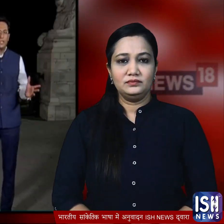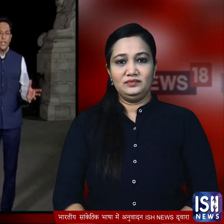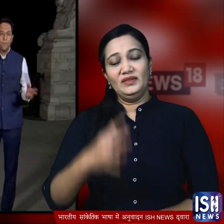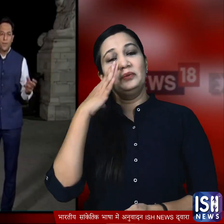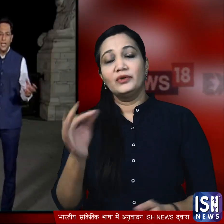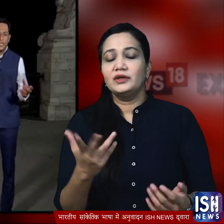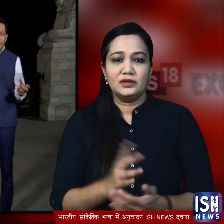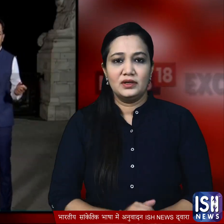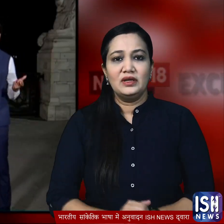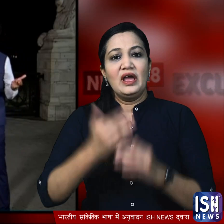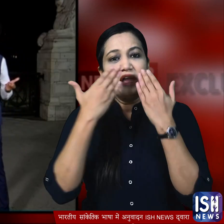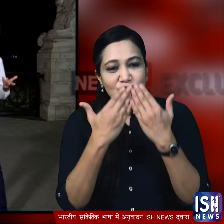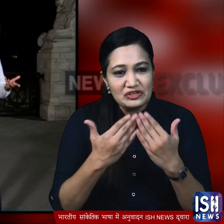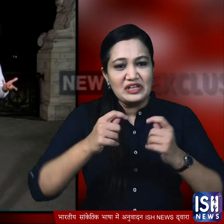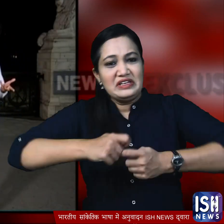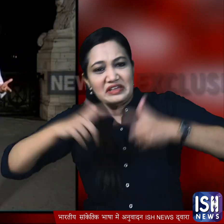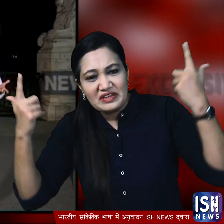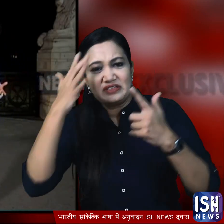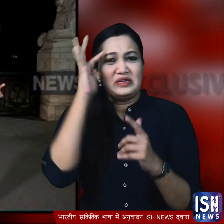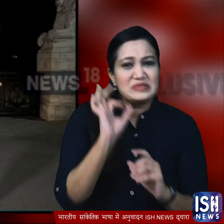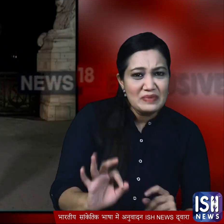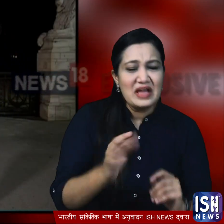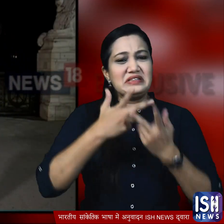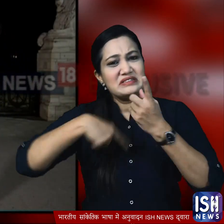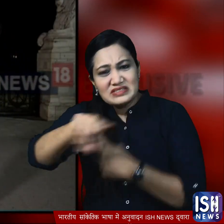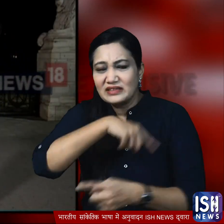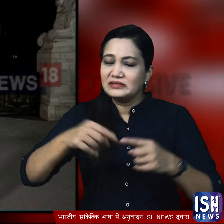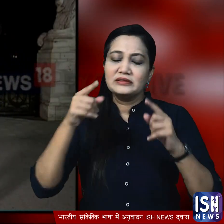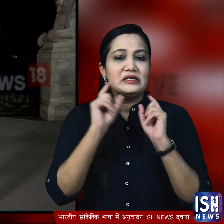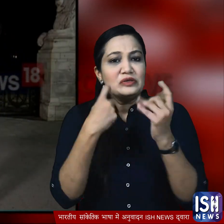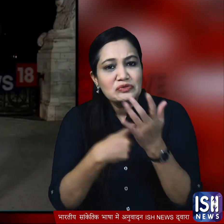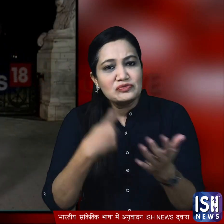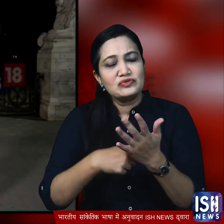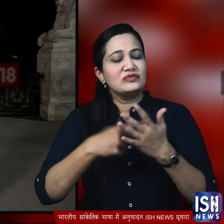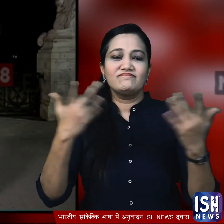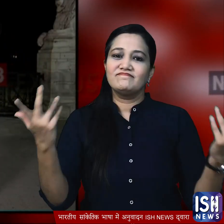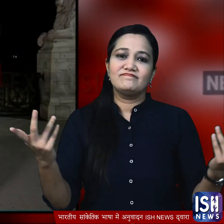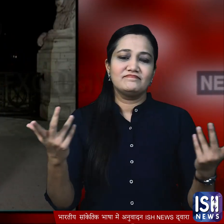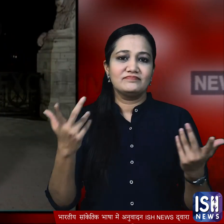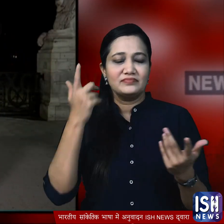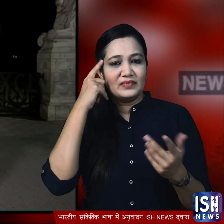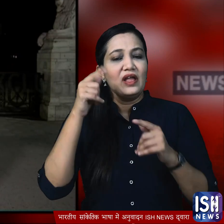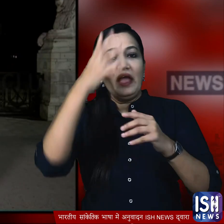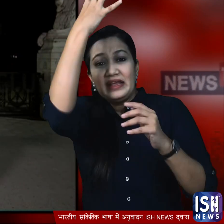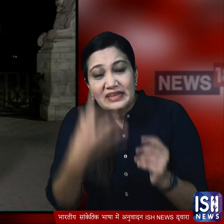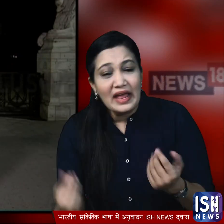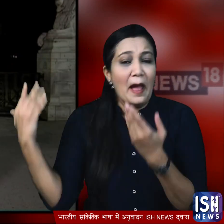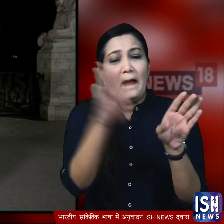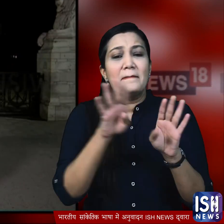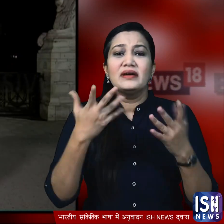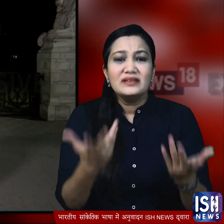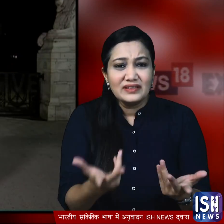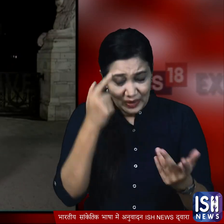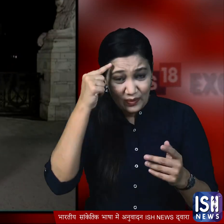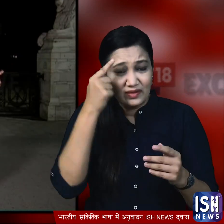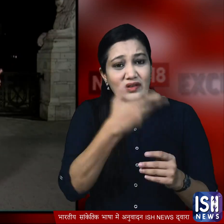बात की एक बात यह कि पढ़े लिखे, अमीर और समझदार माने जाने वालों पर ये पाबंदियां लानत की तरह है। नाइट कर्फ्यू की नौबत उन्हीं लोगों की देन